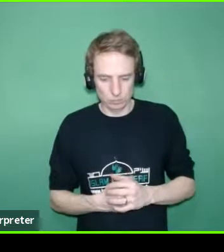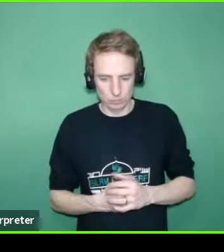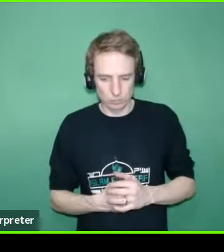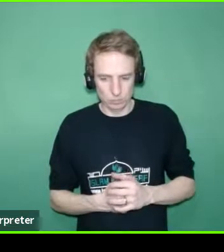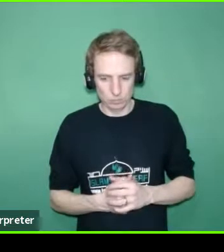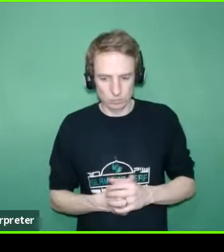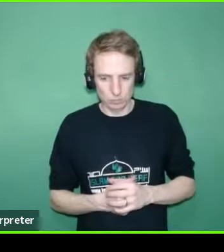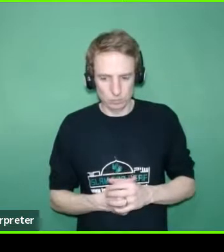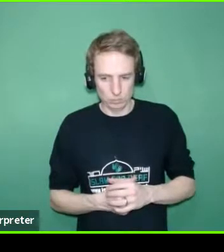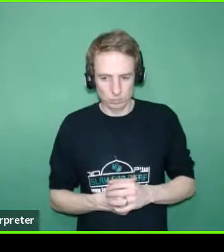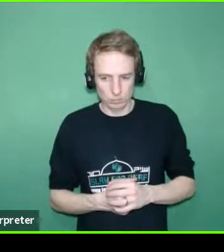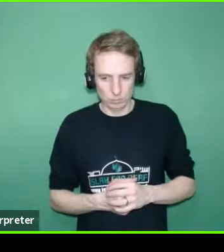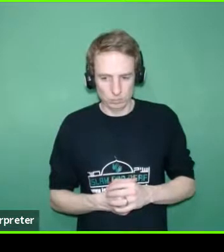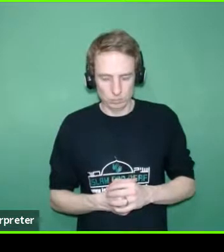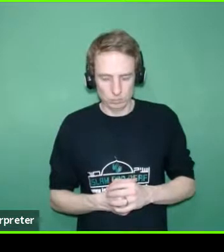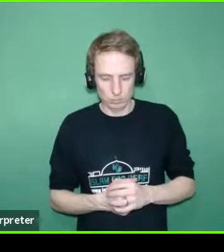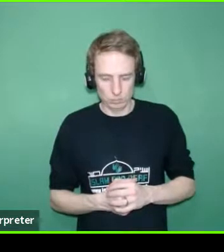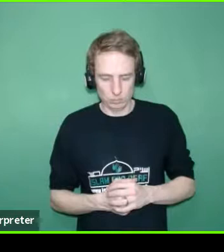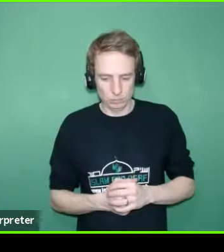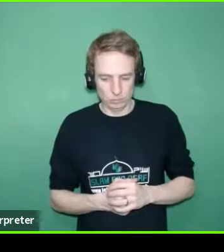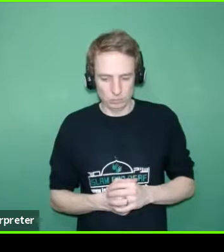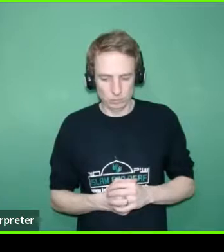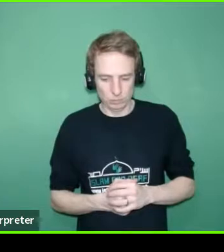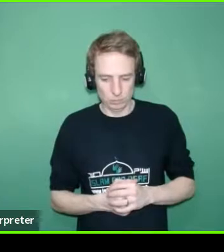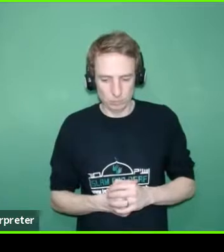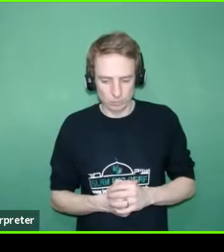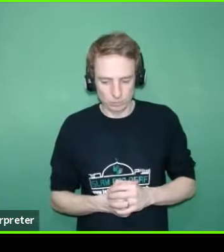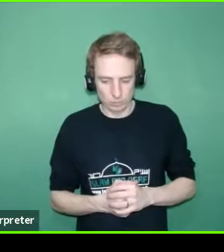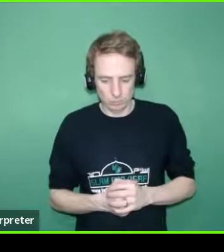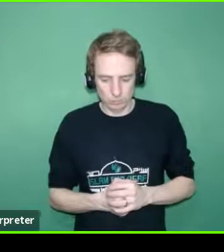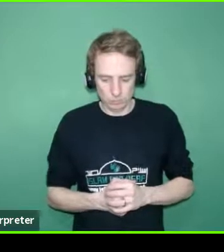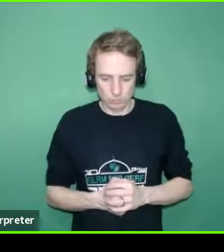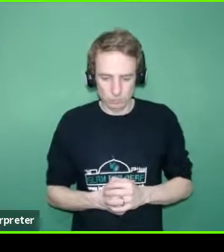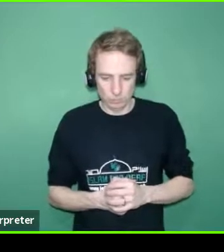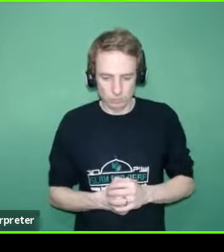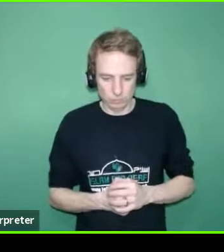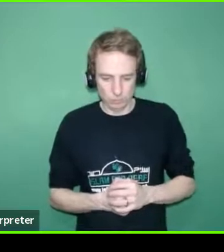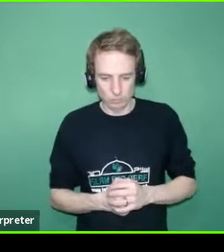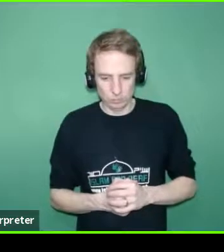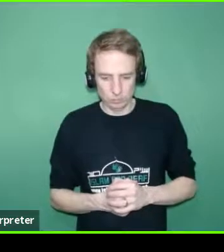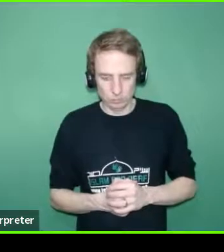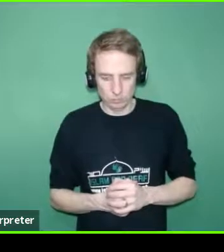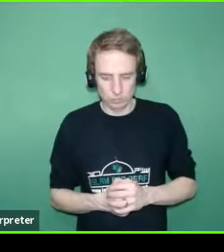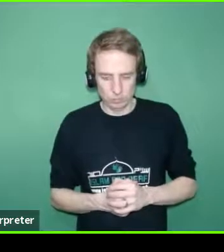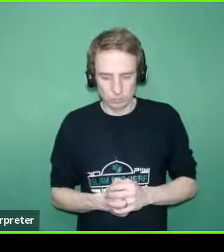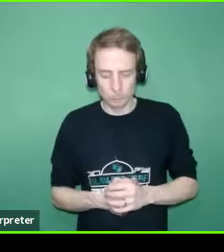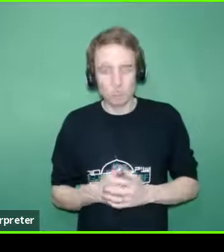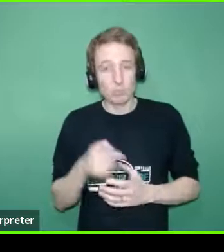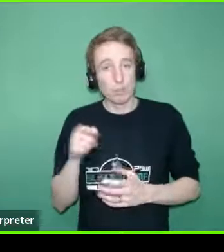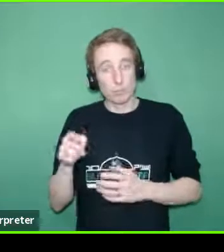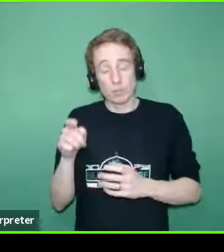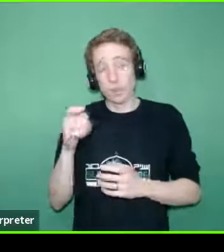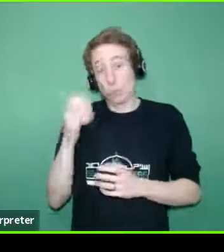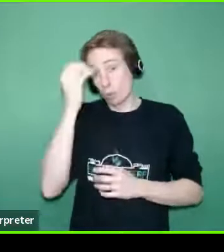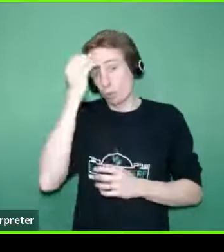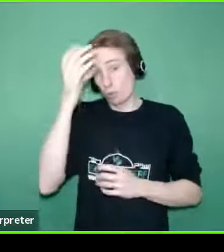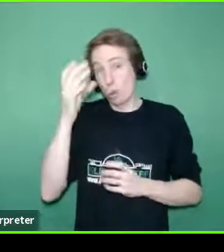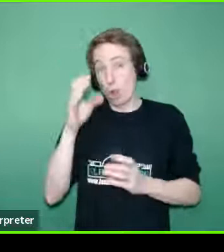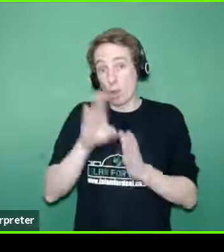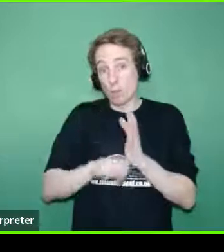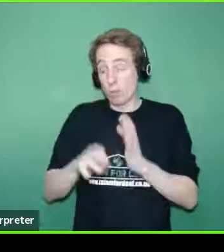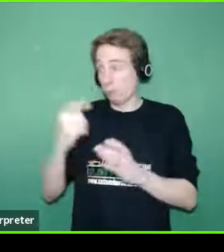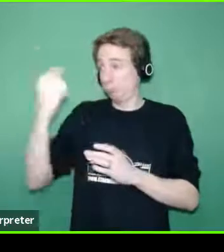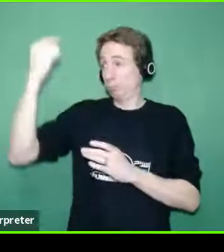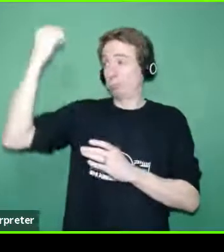أي نعم لعلي نعم اشتبه علي. جزاكم الله خير. Ibn Dihya, who was one of the scholars, the early scholars of